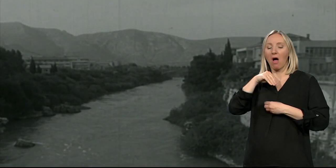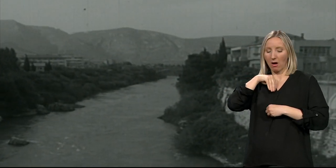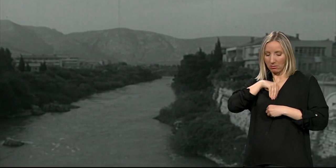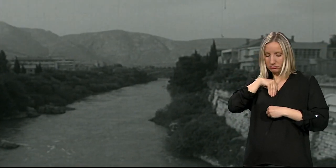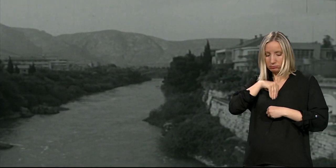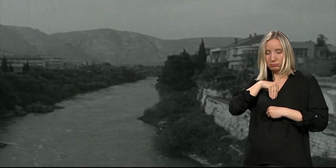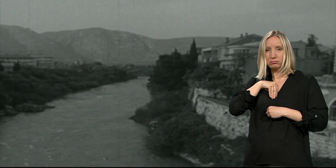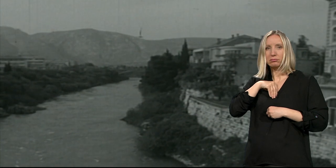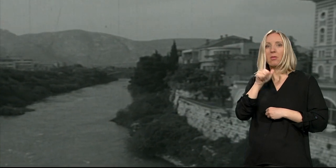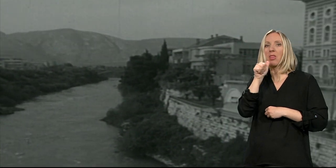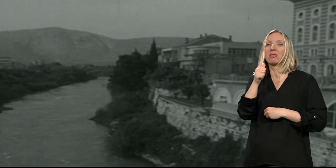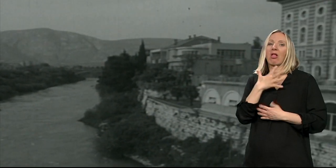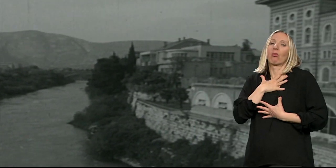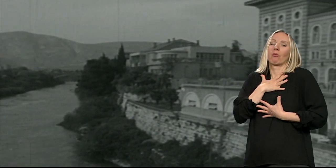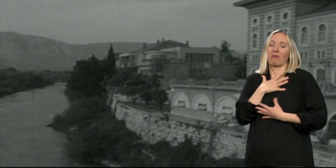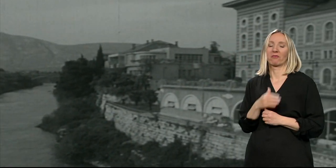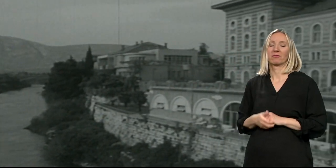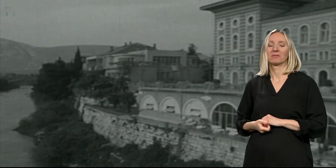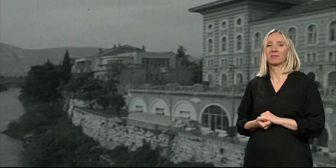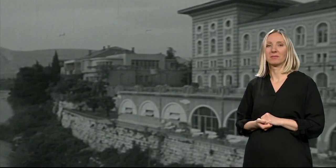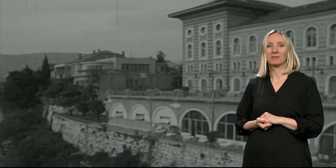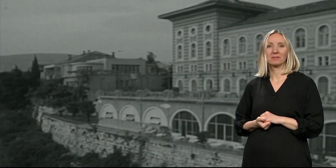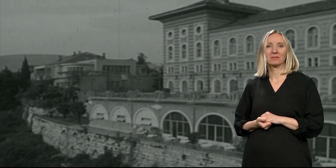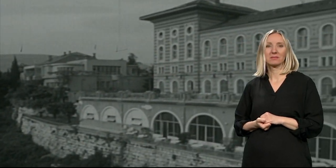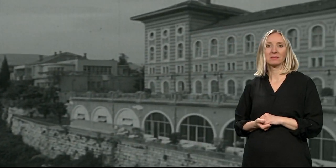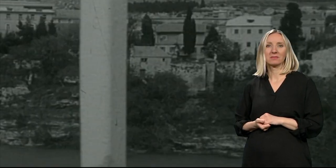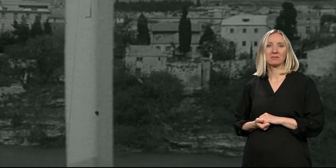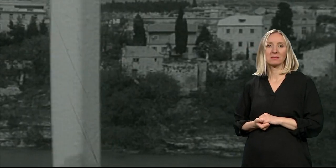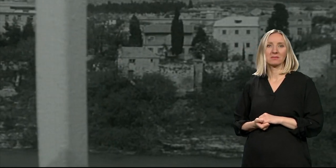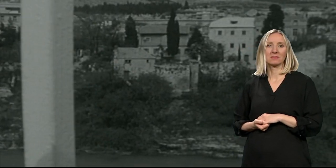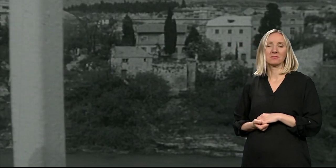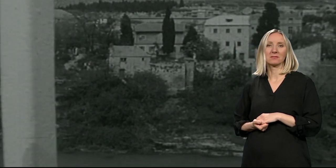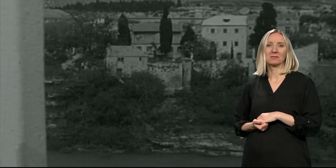bere kajsije još nedozrele.